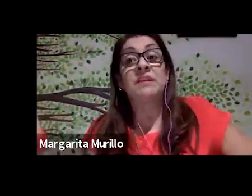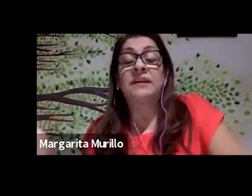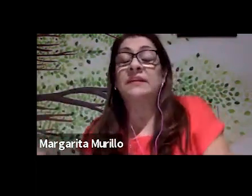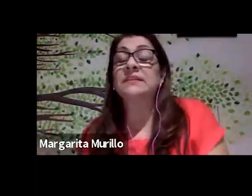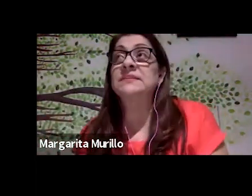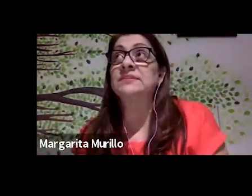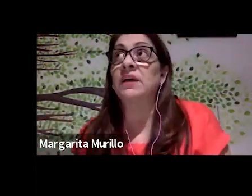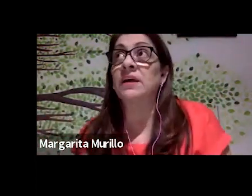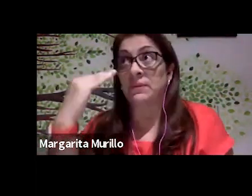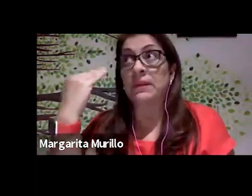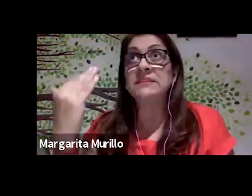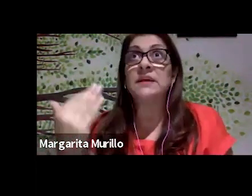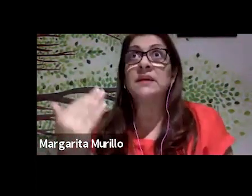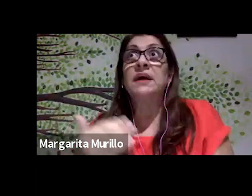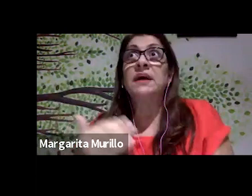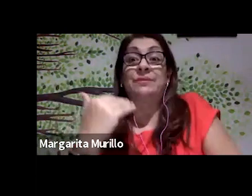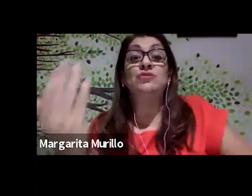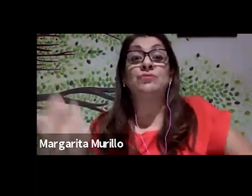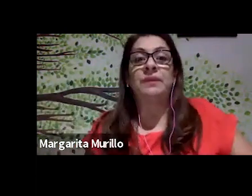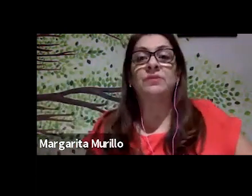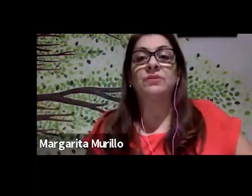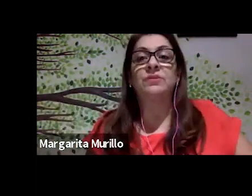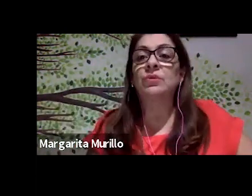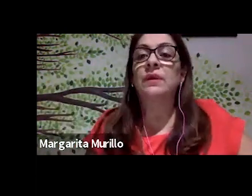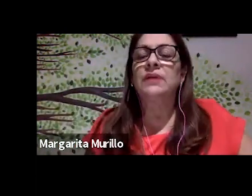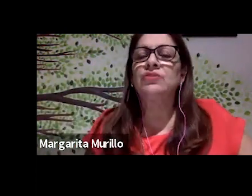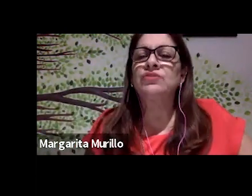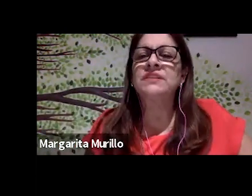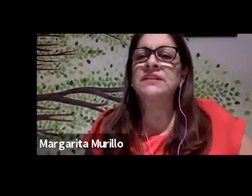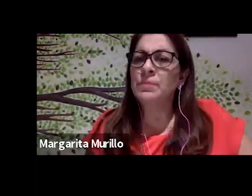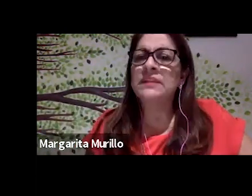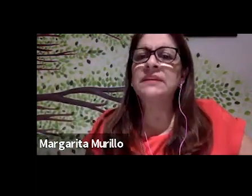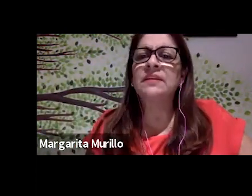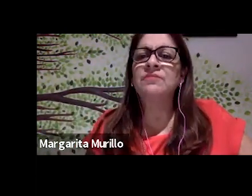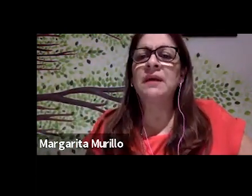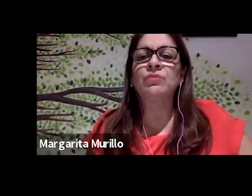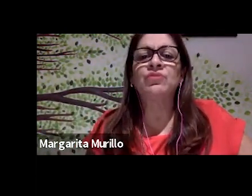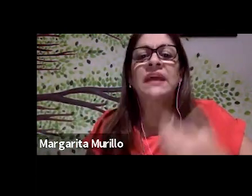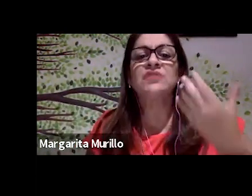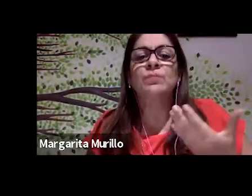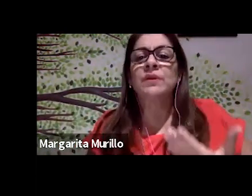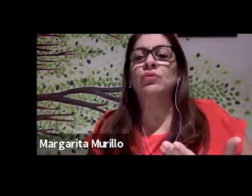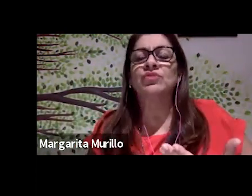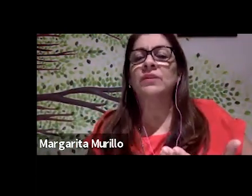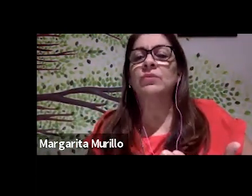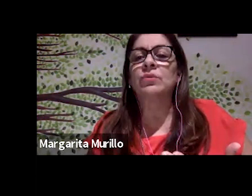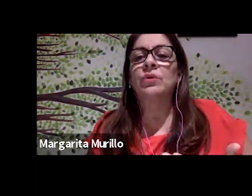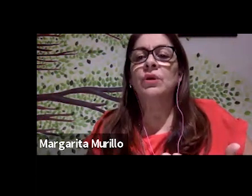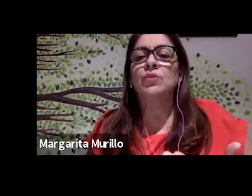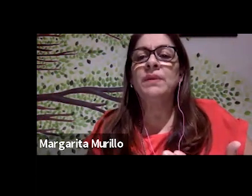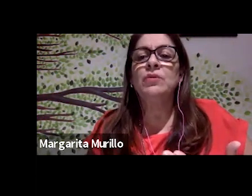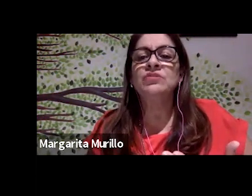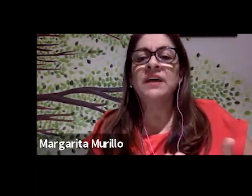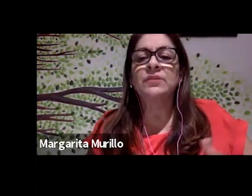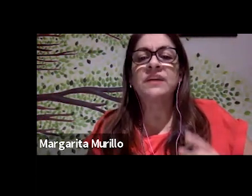es una pedofilia en grandes niveles a través del sufrimiento Entonces es importante que definamos Qué es un vínculo sano